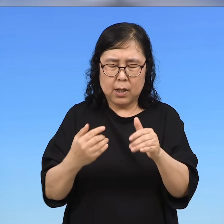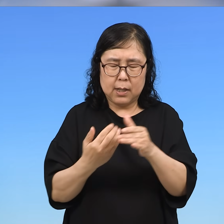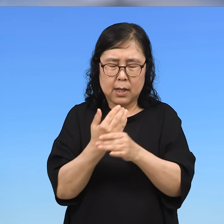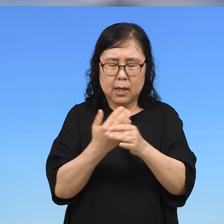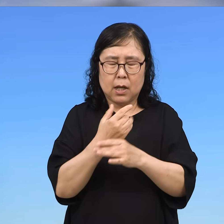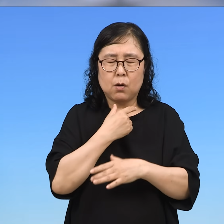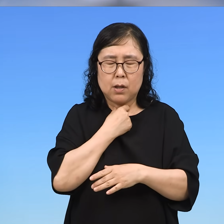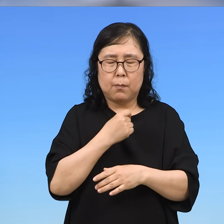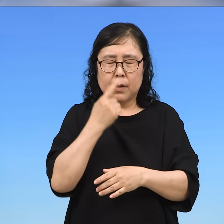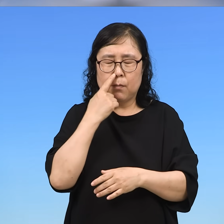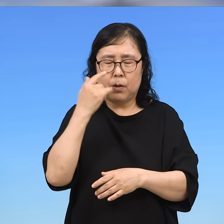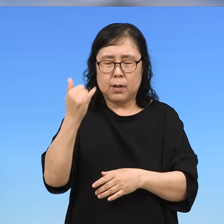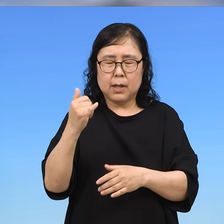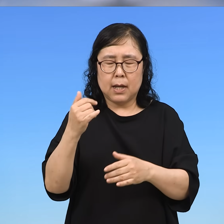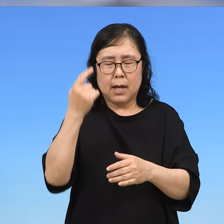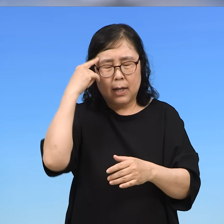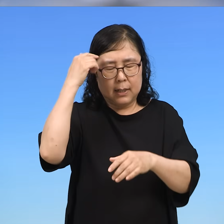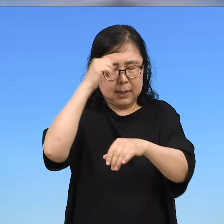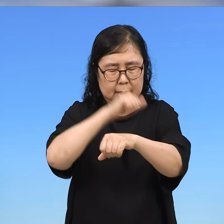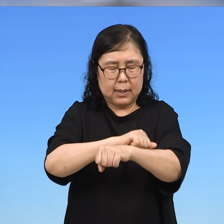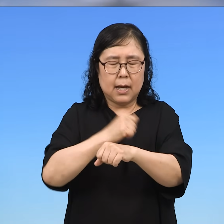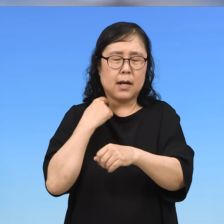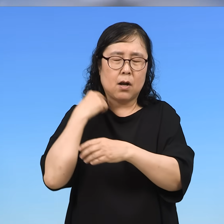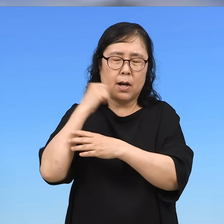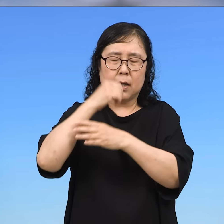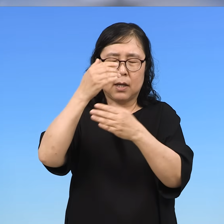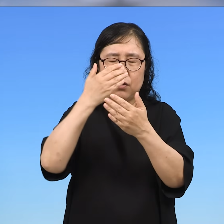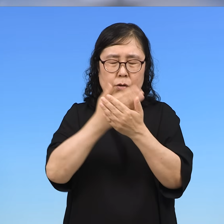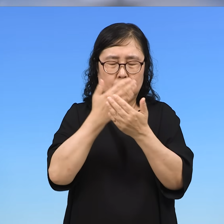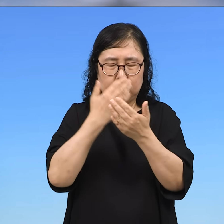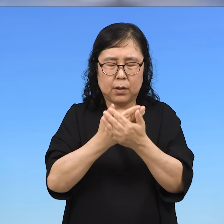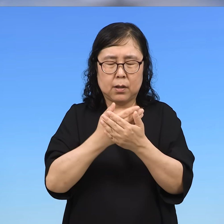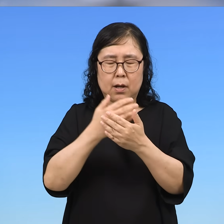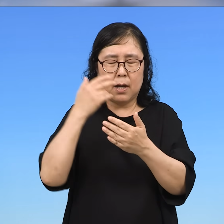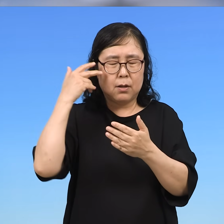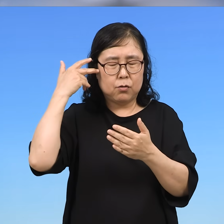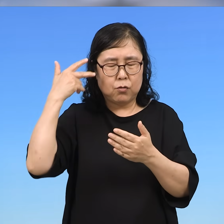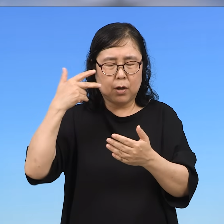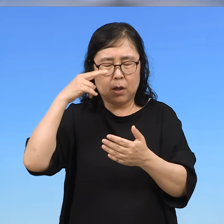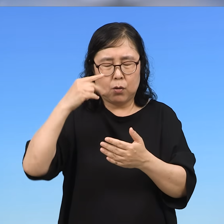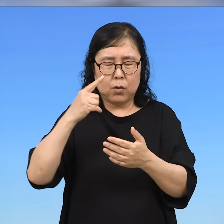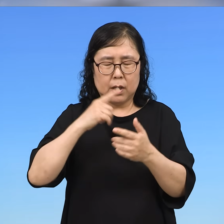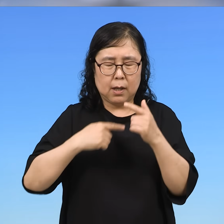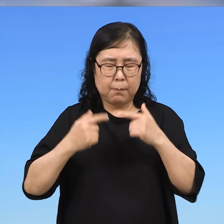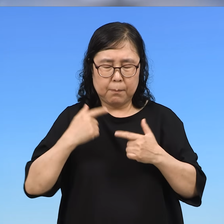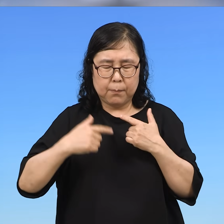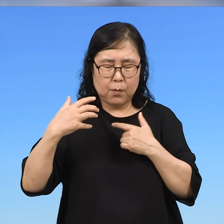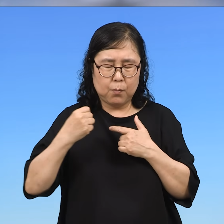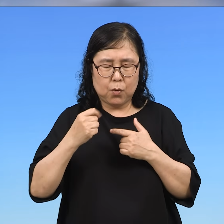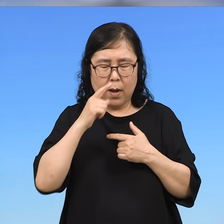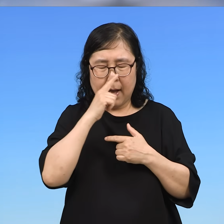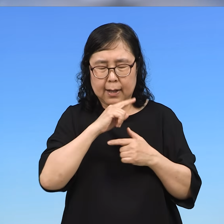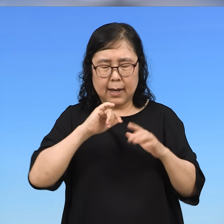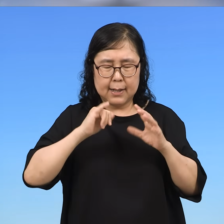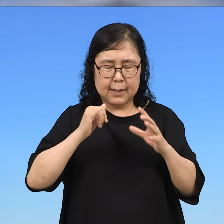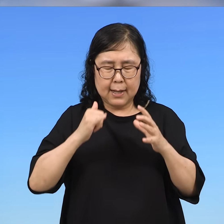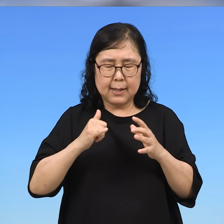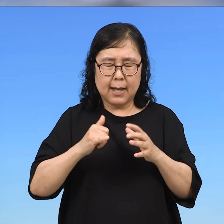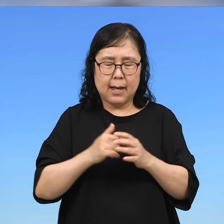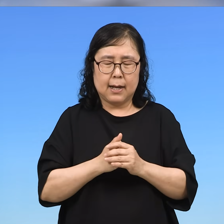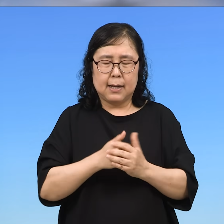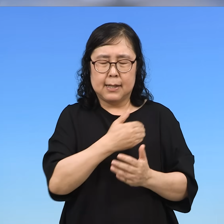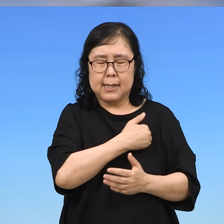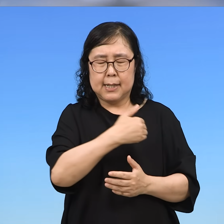원하는데 부모님들에게 지혜를 허락하여 주시옵소서. 이번 한 주간 이 기쁨으로 이 악한